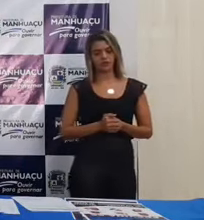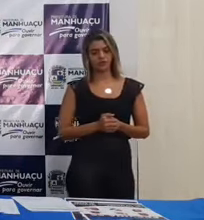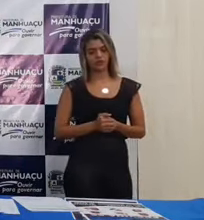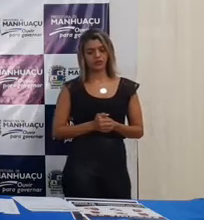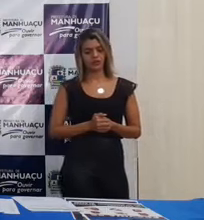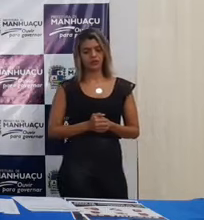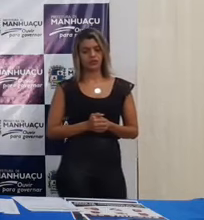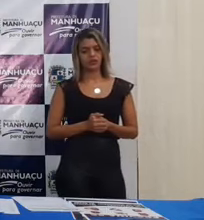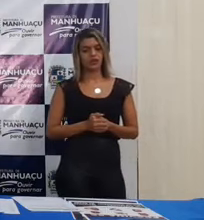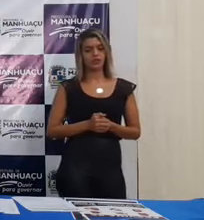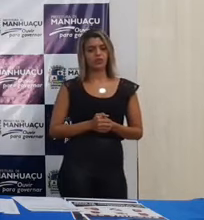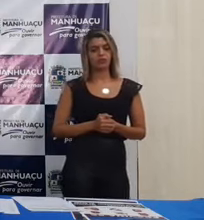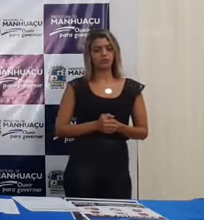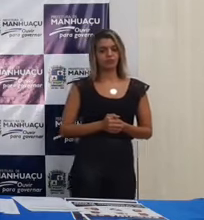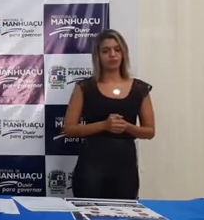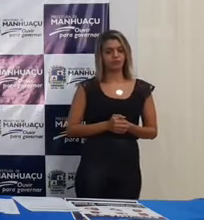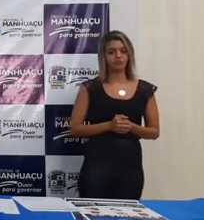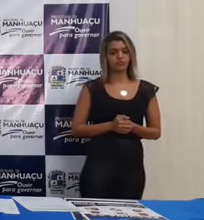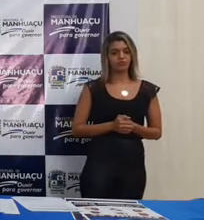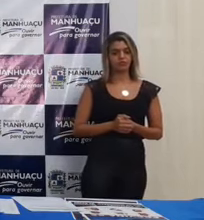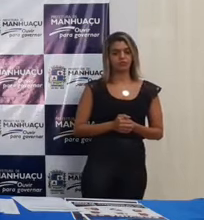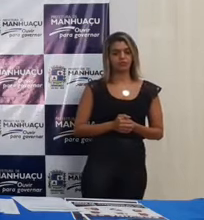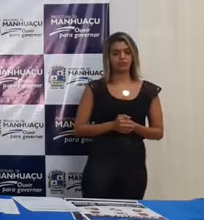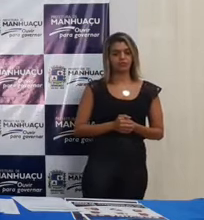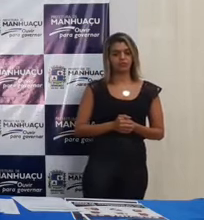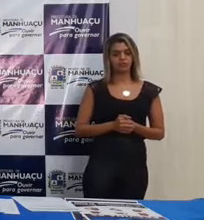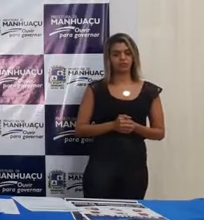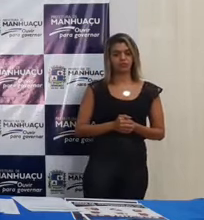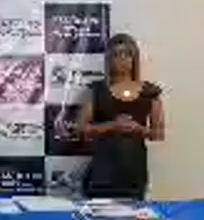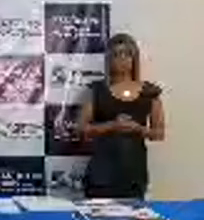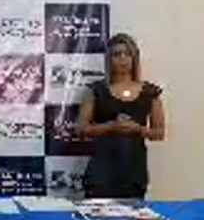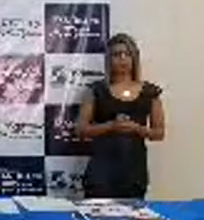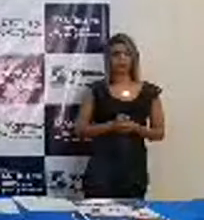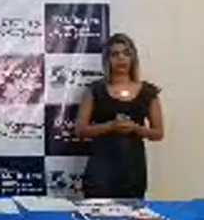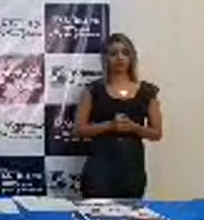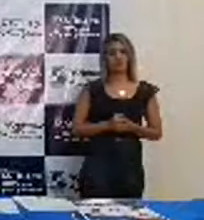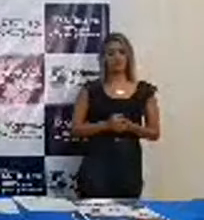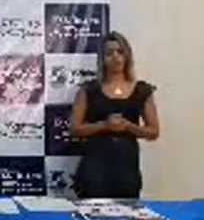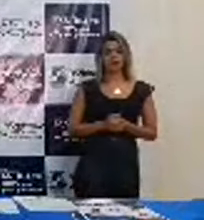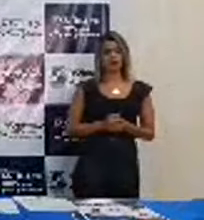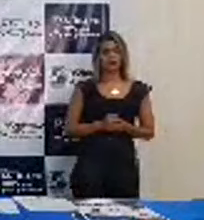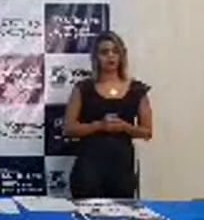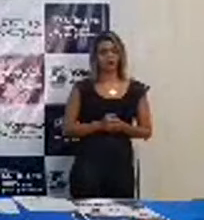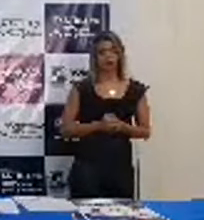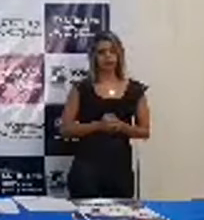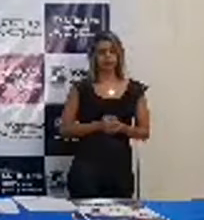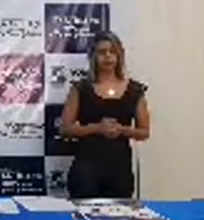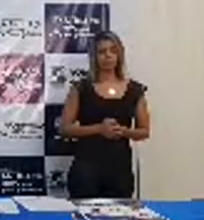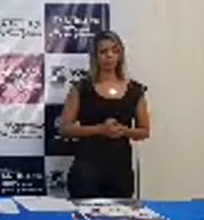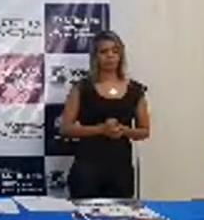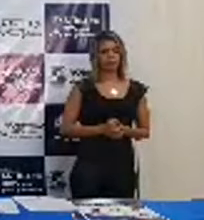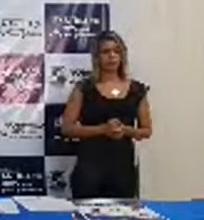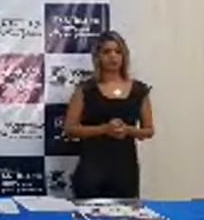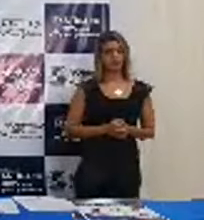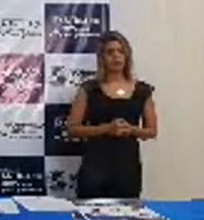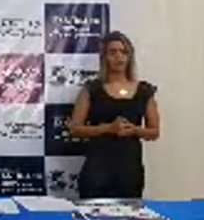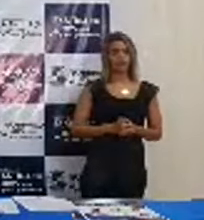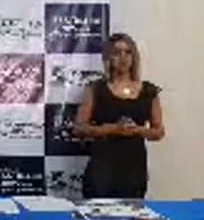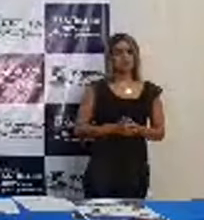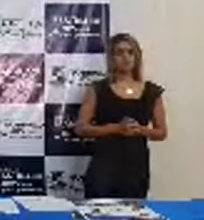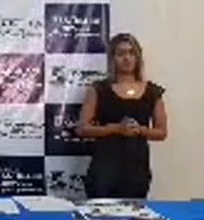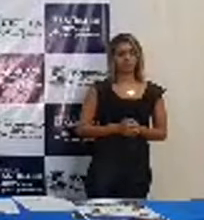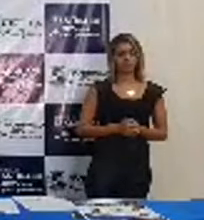vimos os empresários, dialogamos e chegamos ao consenso de pelo menos uma mudança. Em primeiro momento,